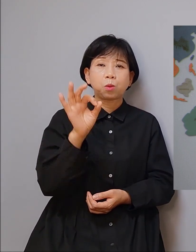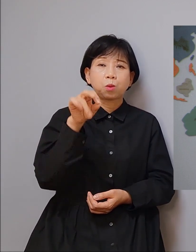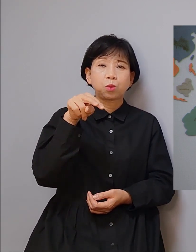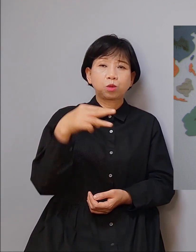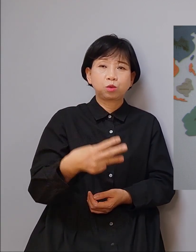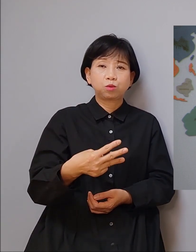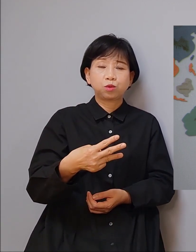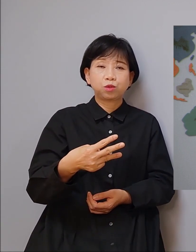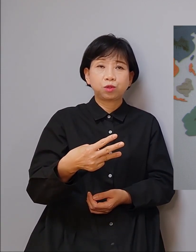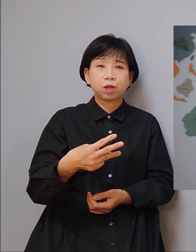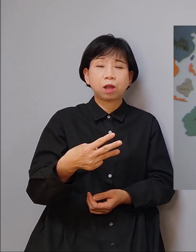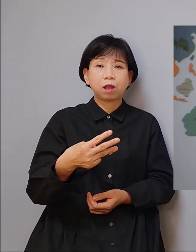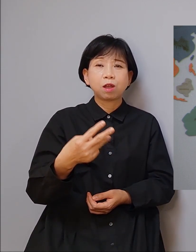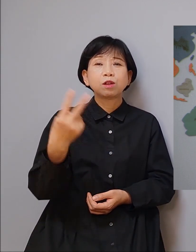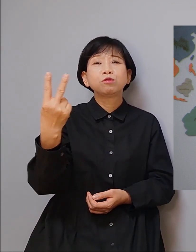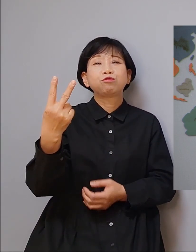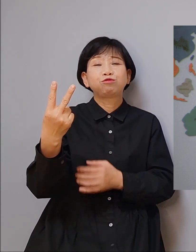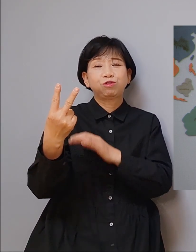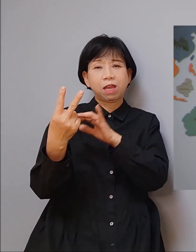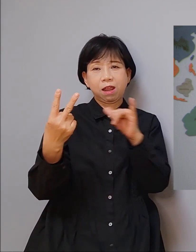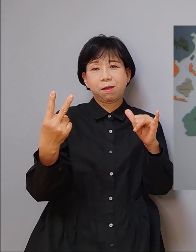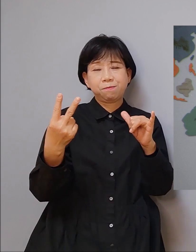전역을 했습니다. 우리 박수로 한번.